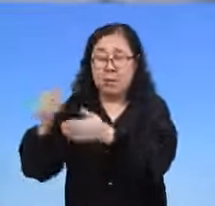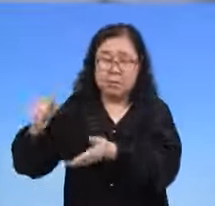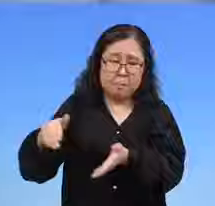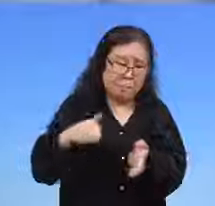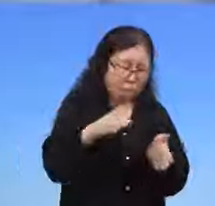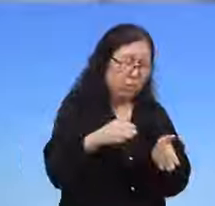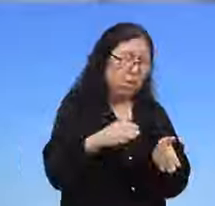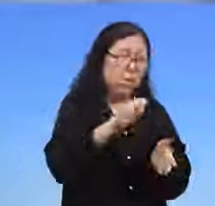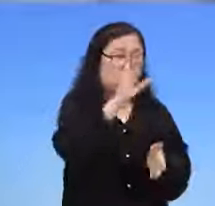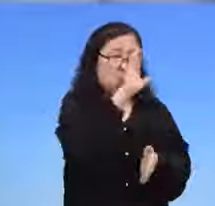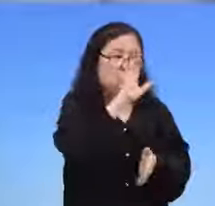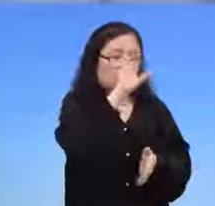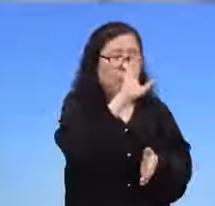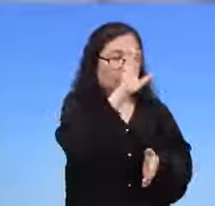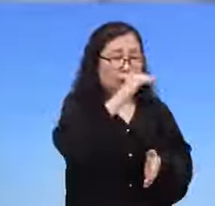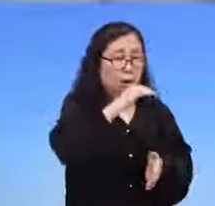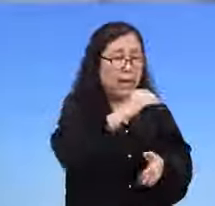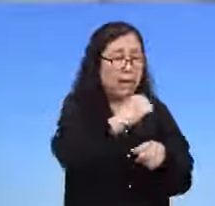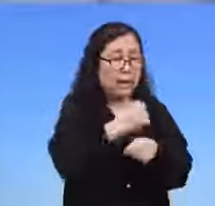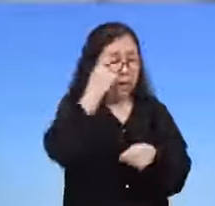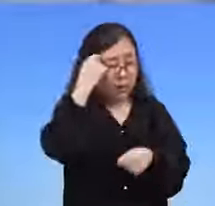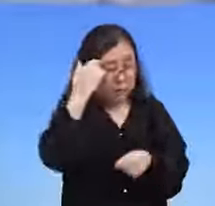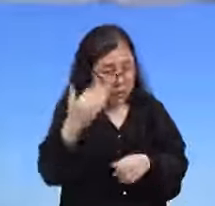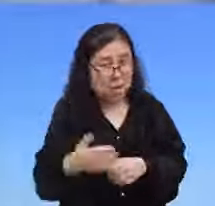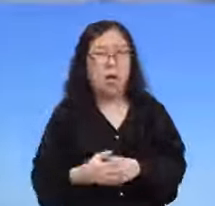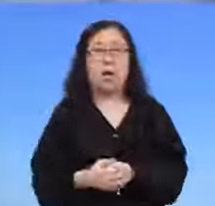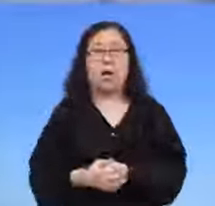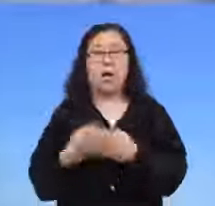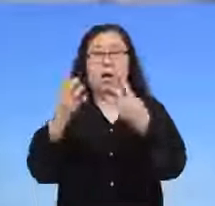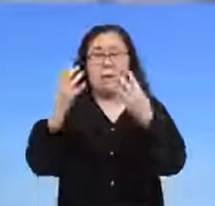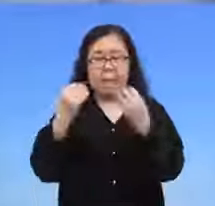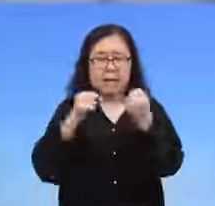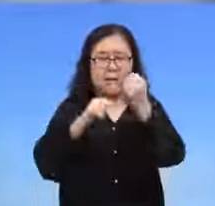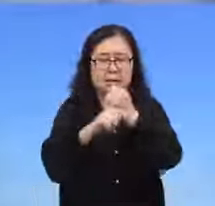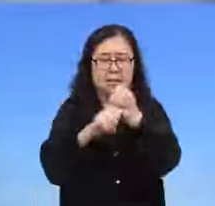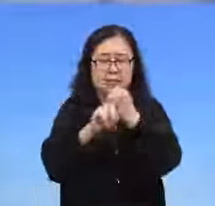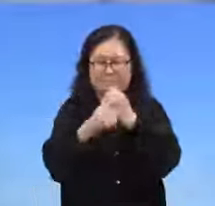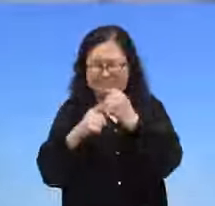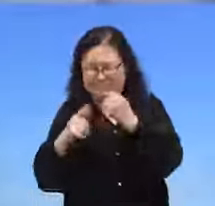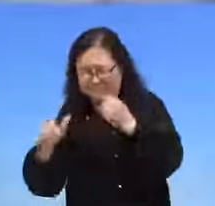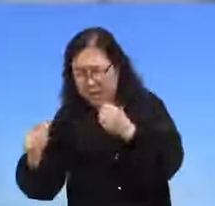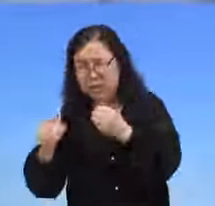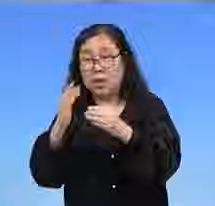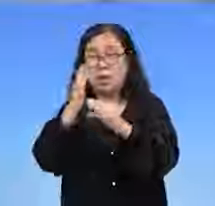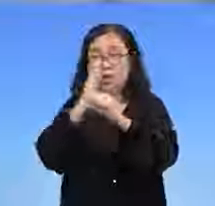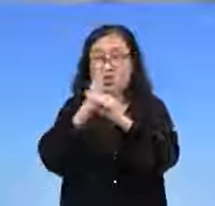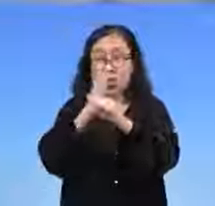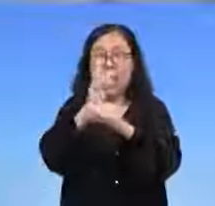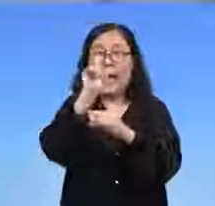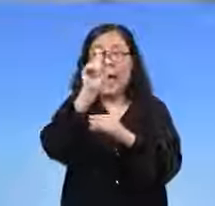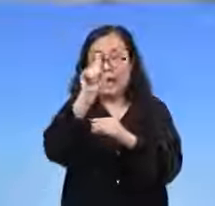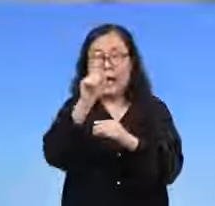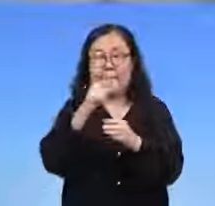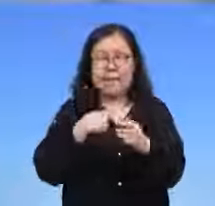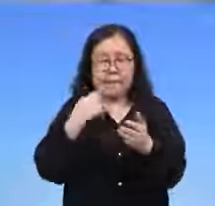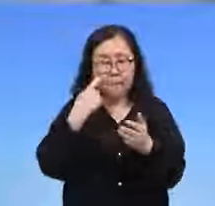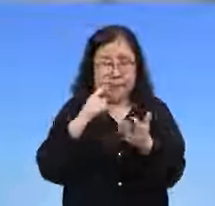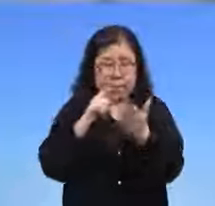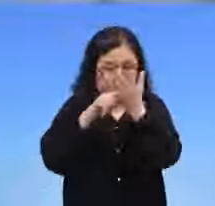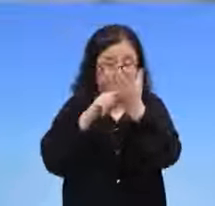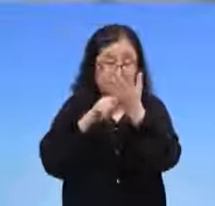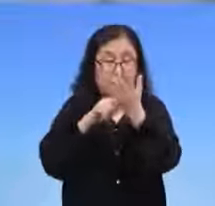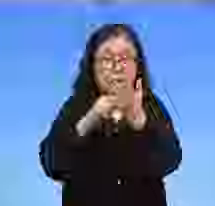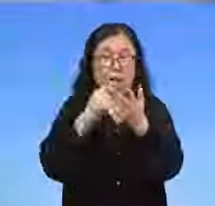바꾸어서 유럽 쪽으로 돌리셨나? 수많은 이유 중에 하나를 제가 발견한 겁니다. 왜 사도 바울이 감옥에